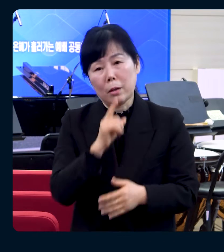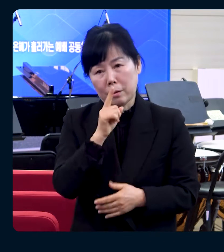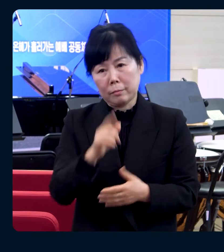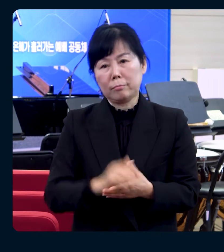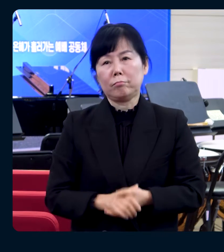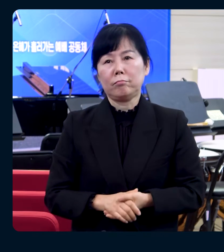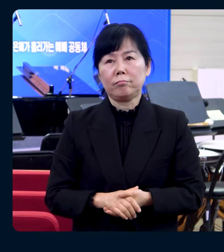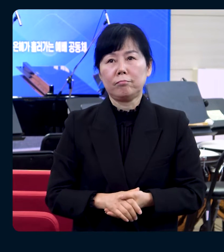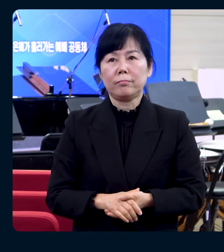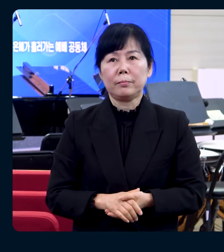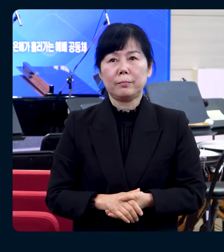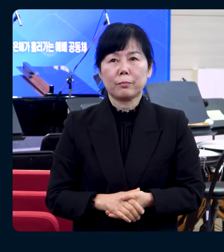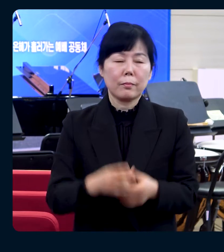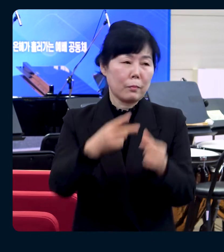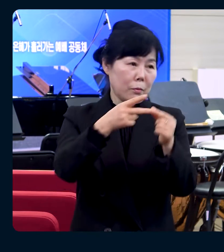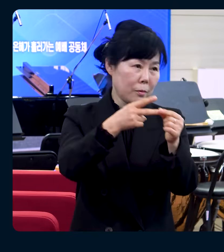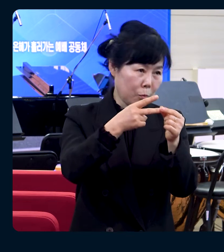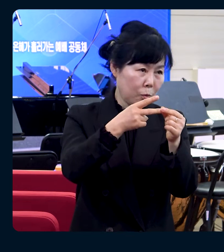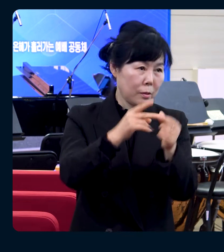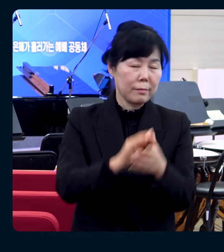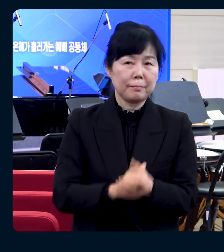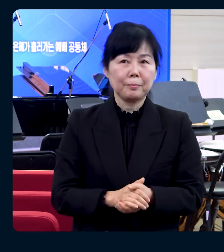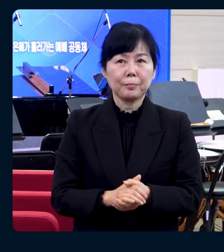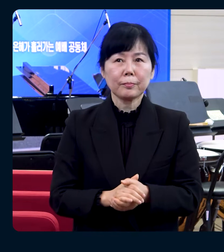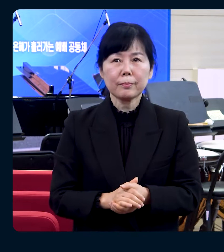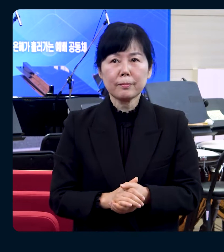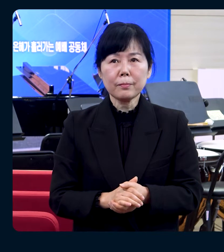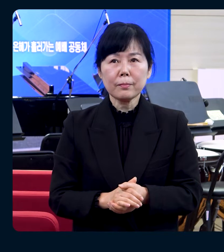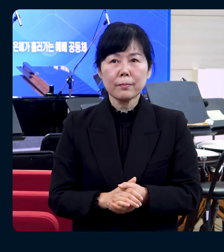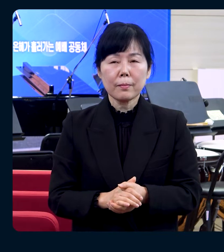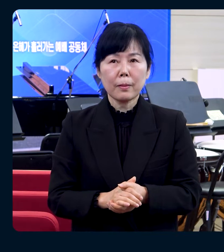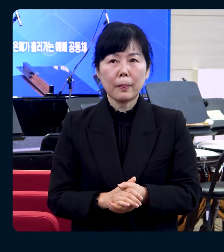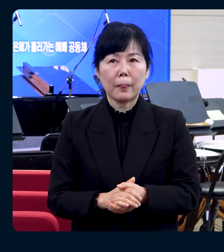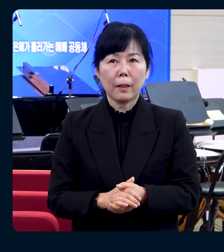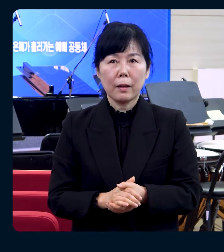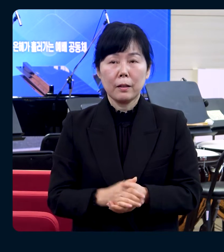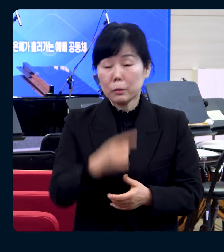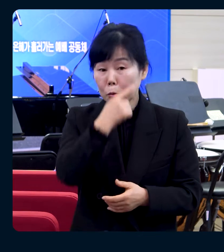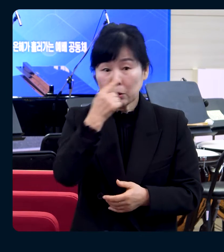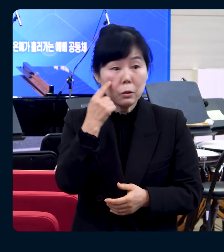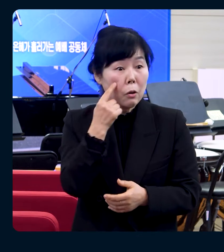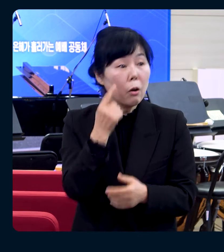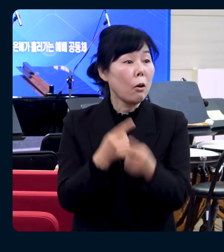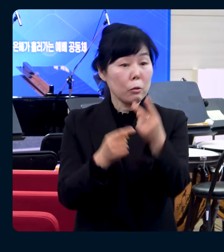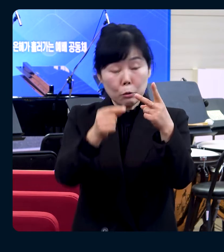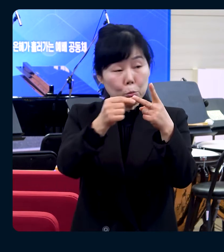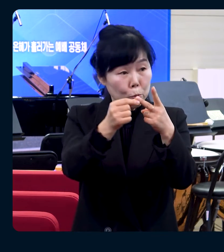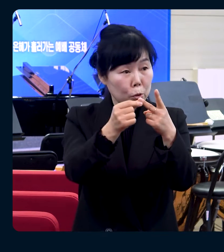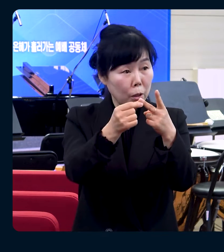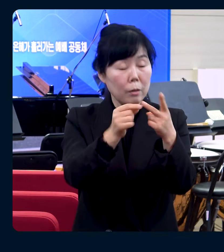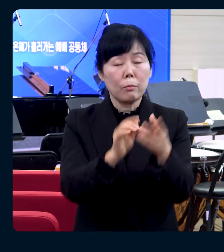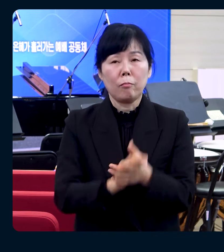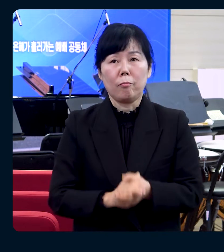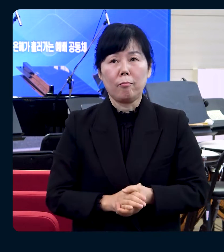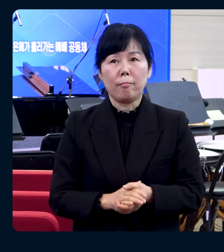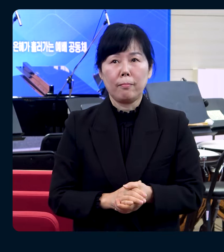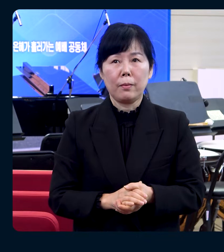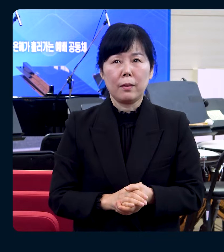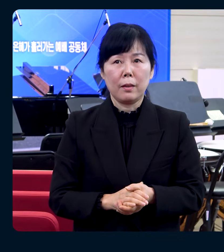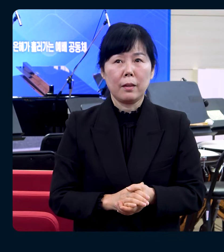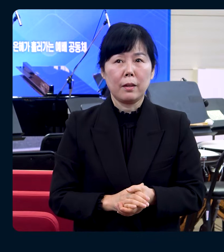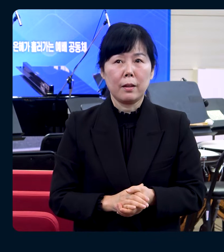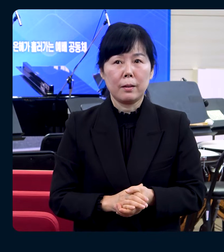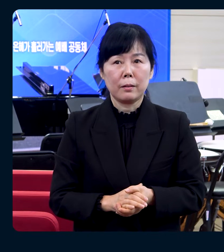자, 그러면서 또 하나, 이 주장을 뒷받침하는 또 하나의 증거를 얘기하는데, 그것이